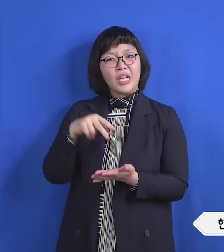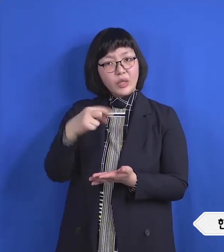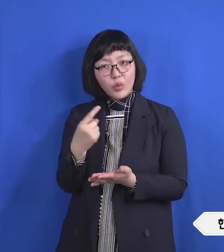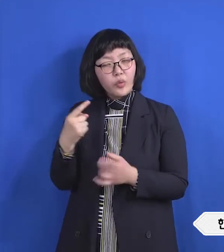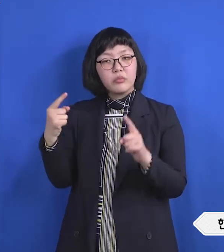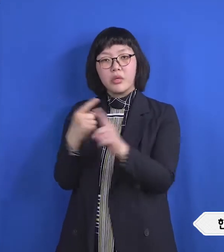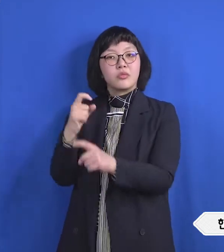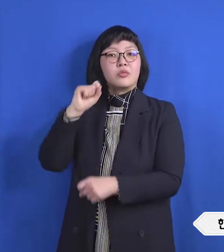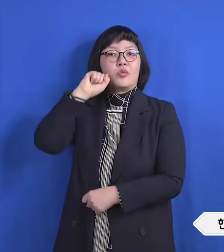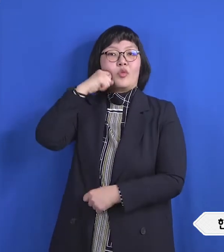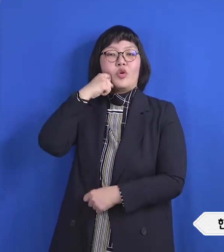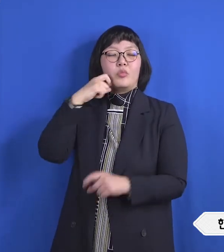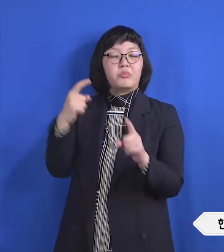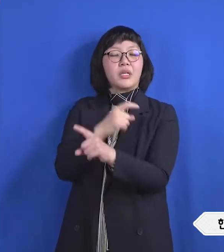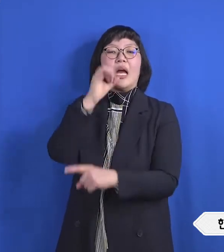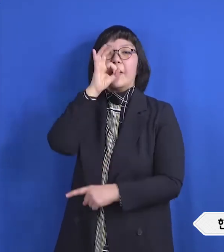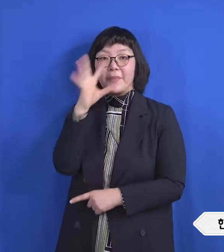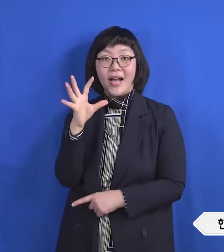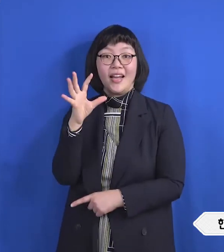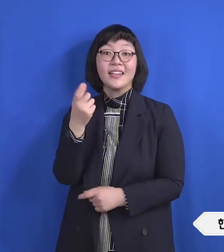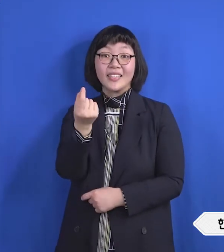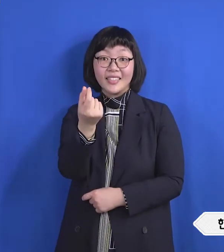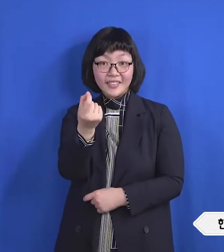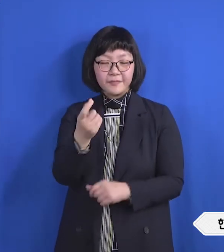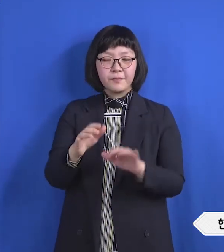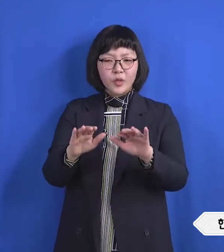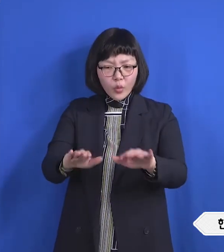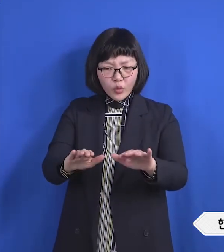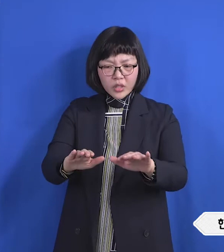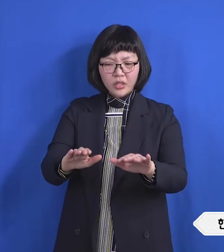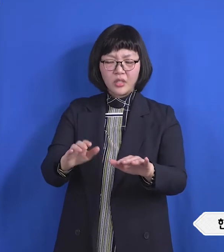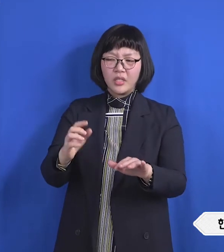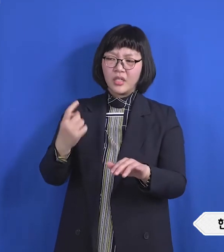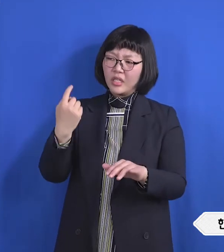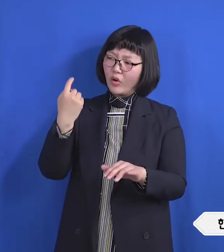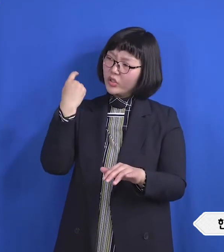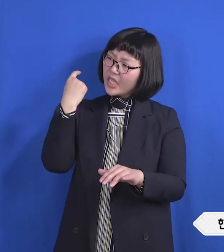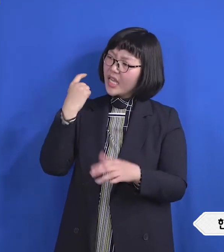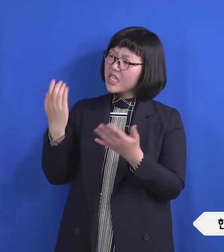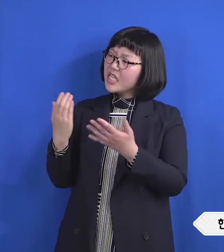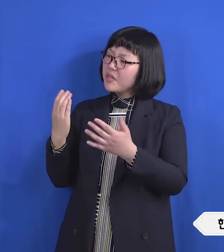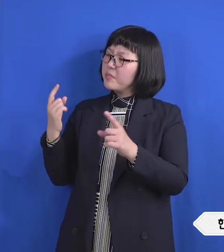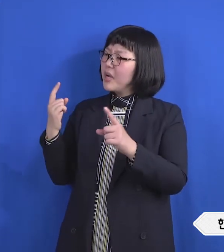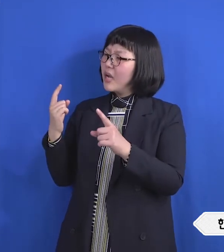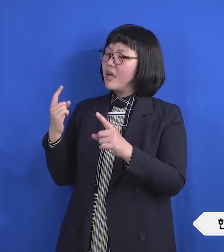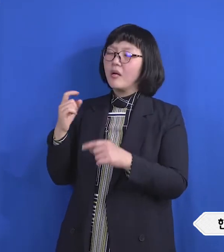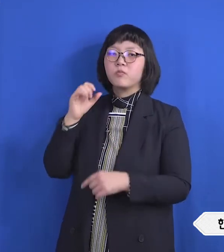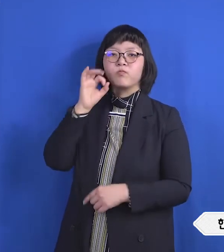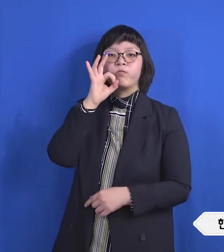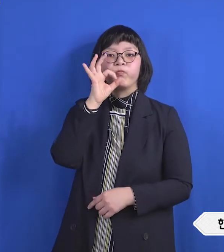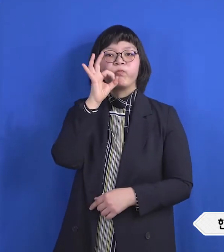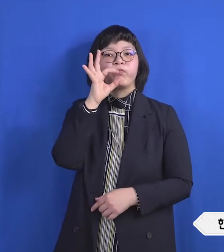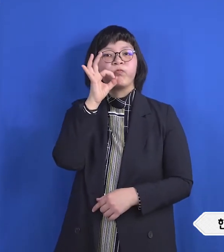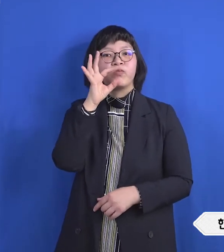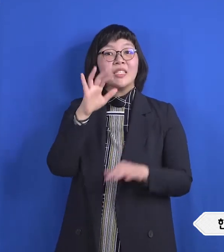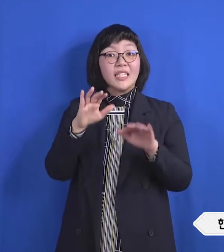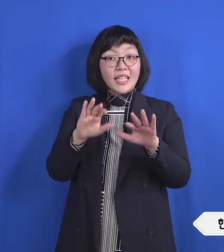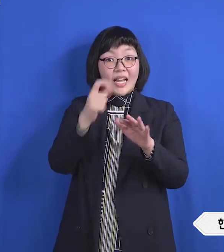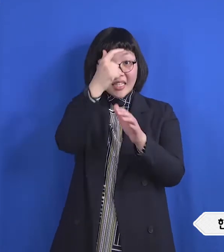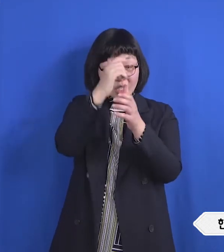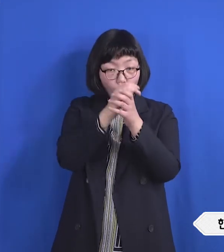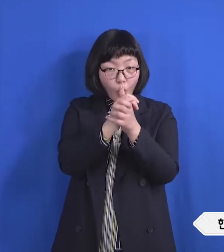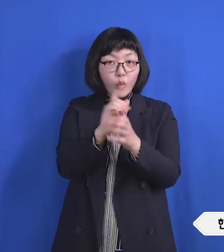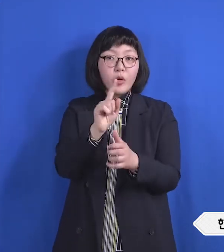아닙니다. 그래서 현재가 과거를 어떻게 손을 댈 수 없고 변경시킬 수 없습니다. 내가 기도하는